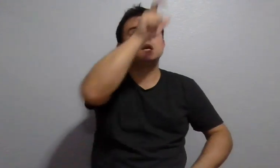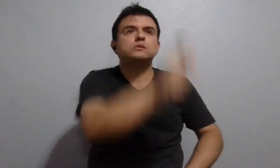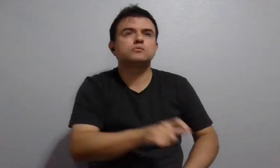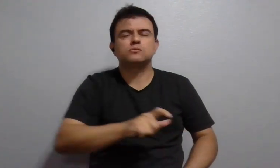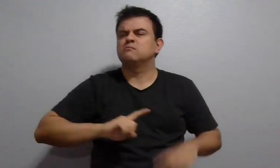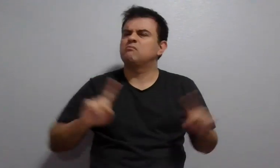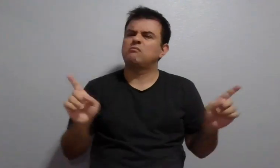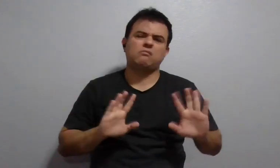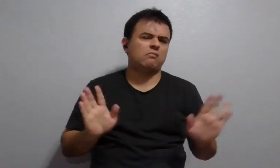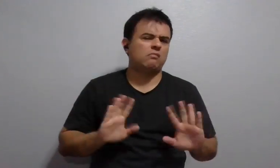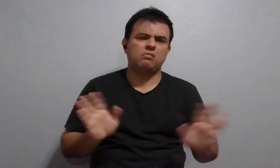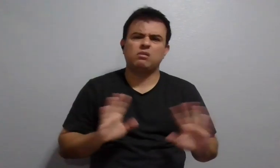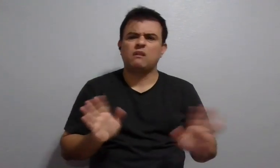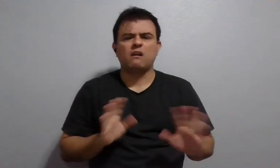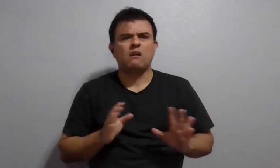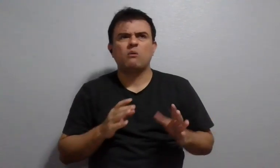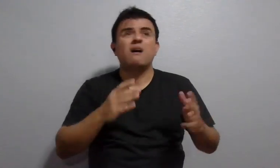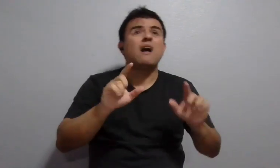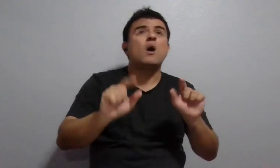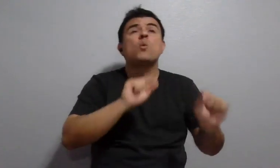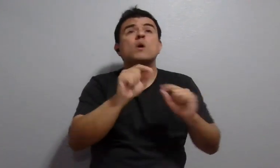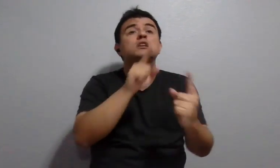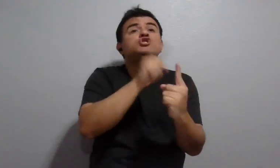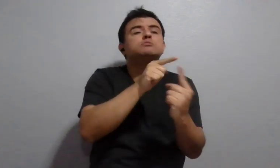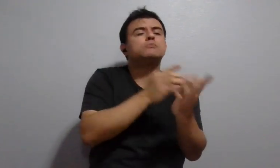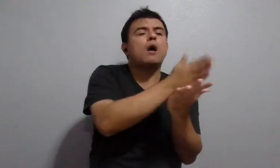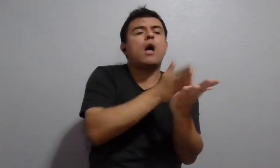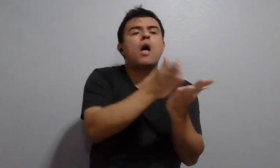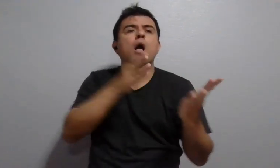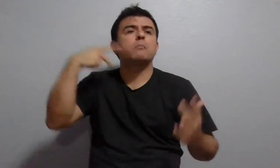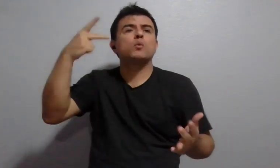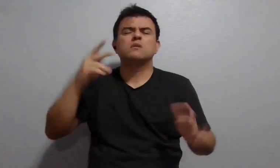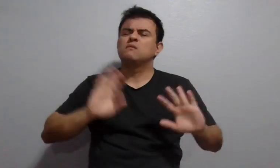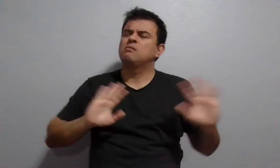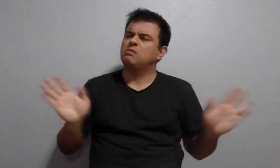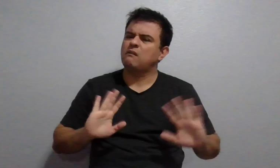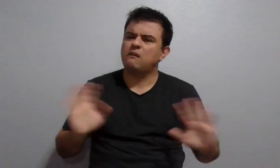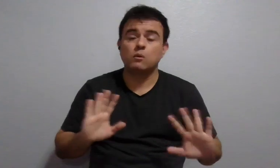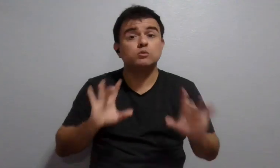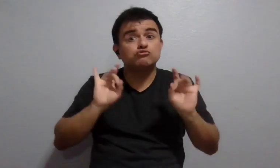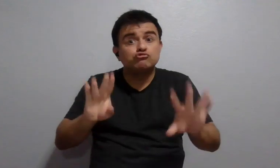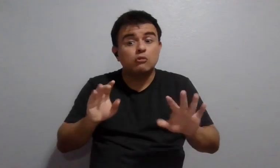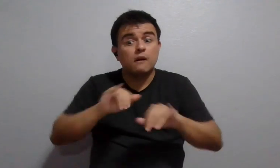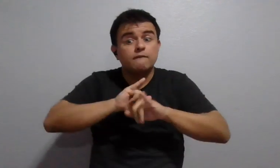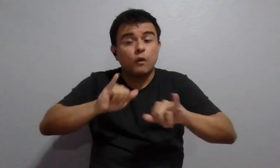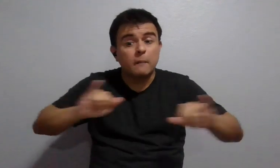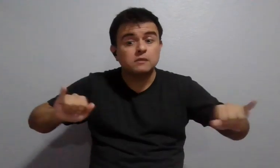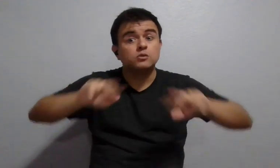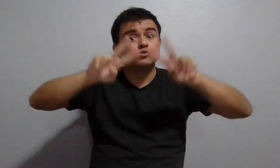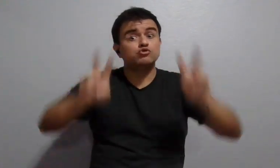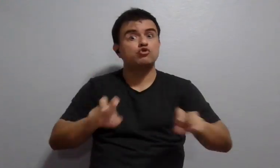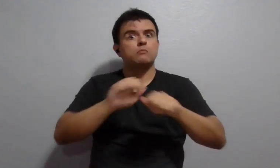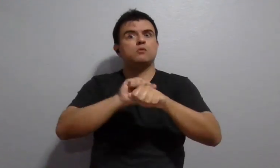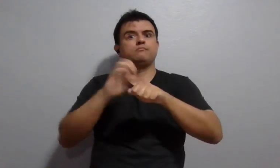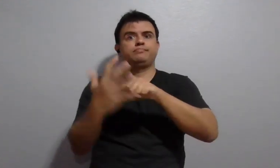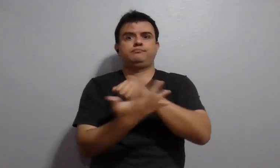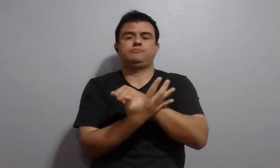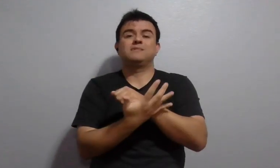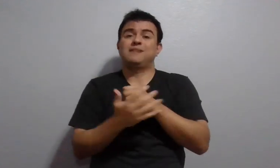orientação política, a gente está lá para trazer as informações do coronavírus. E aí, muitas vezes, nesse sentido, fica mais complicado